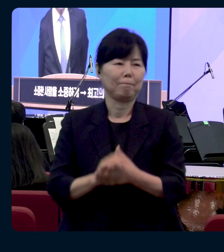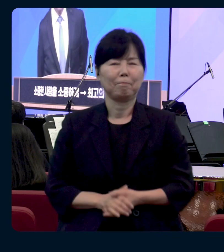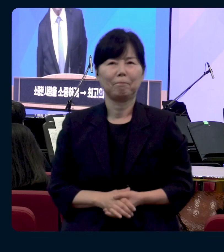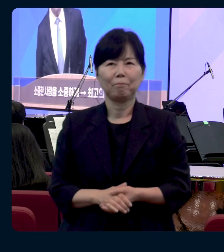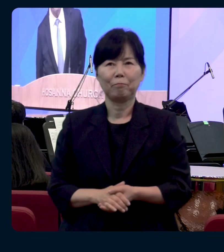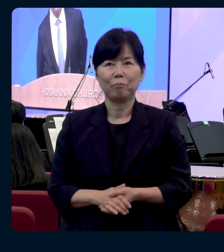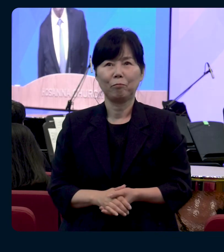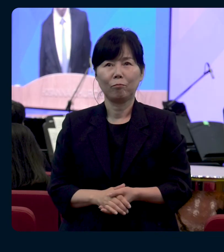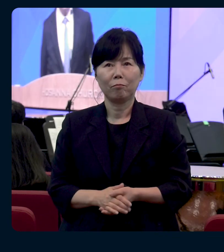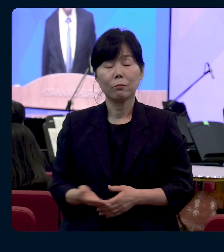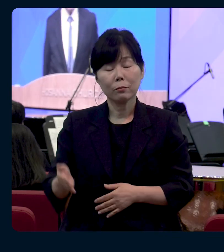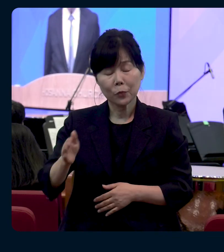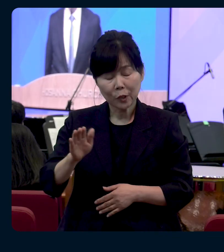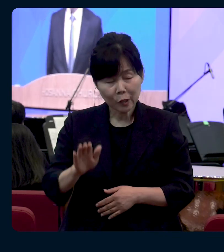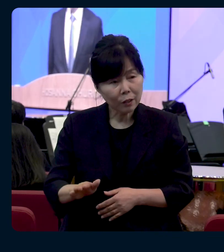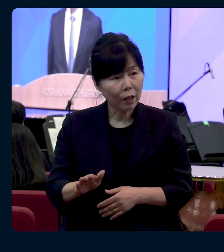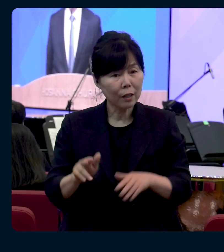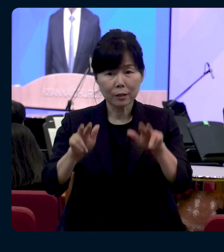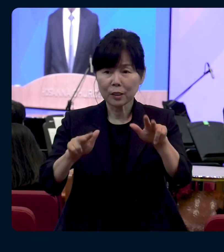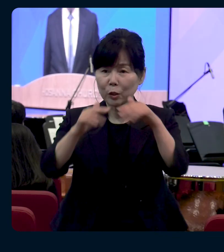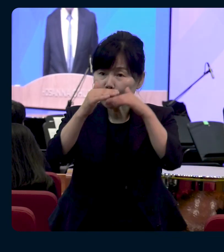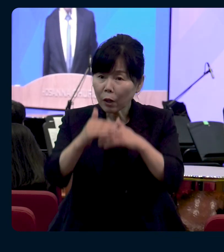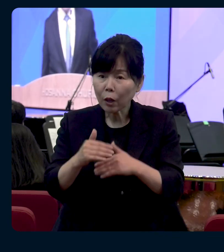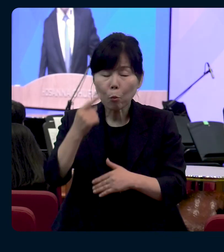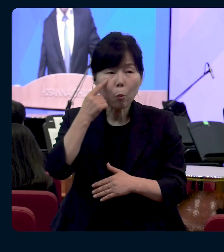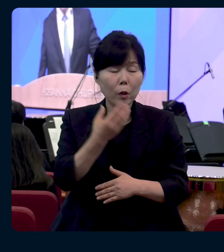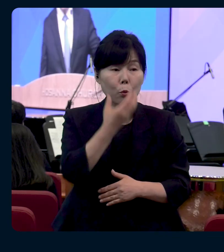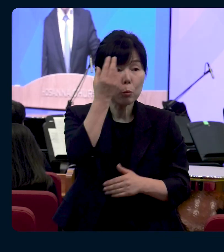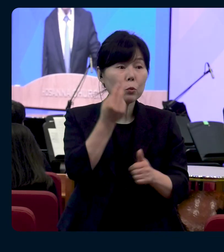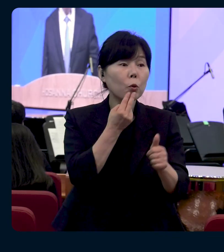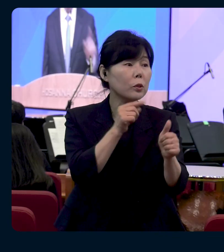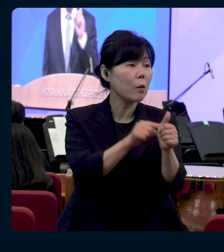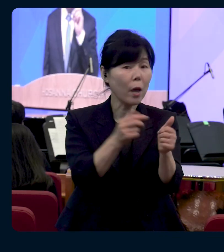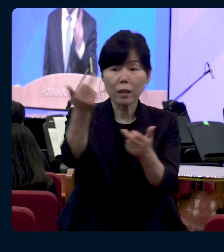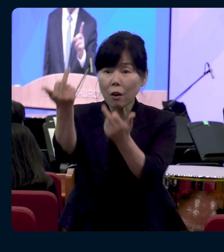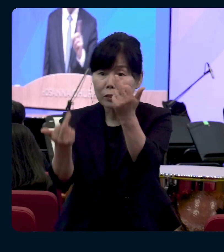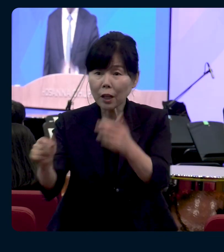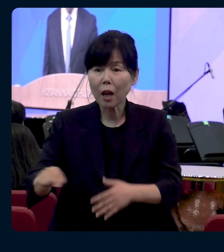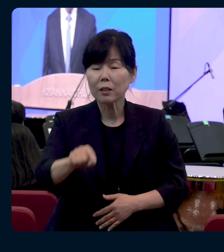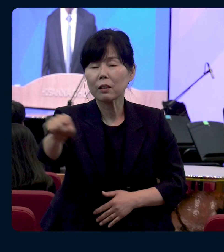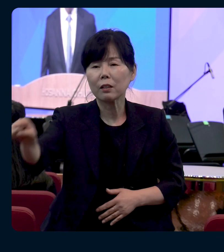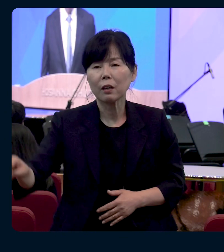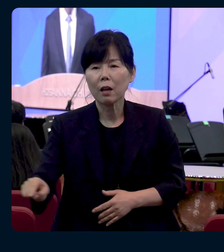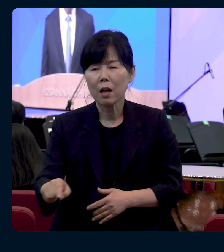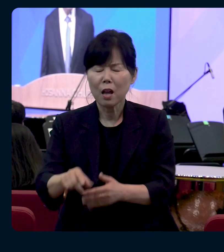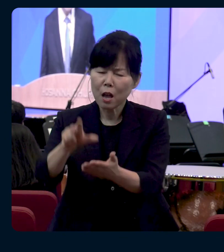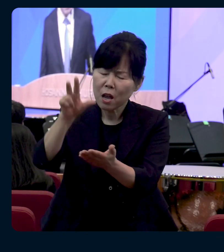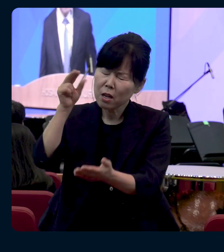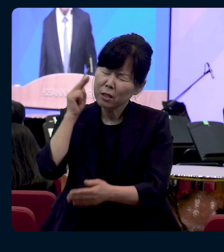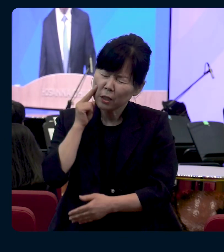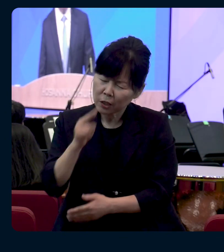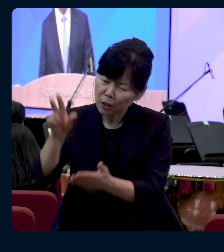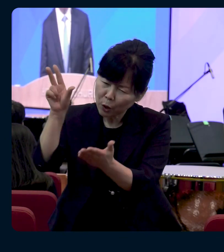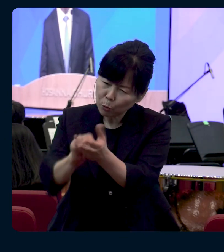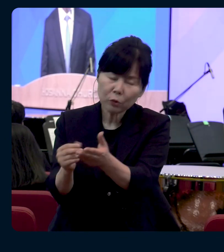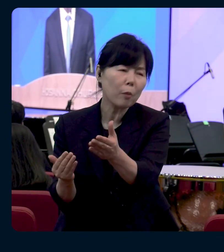자, 그런데 지금 여기 있는 요셉의 형제들은요, 바로 그 부분에 심각한 문제가 좀